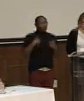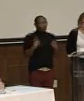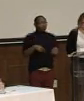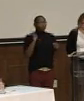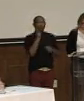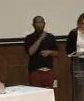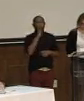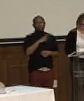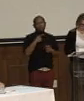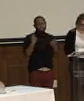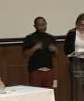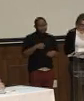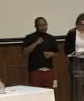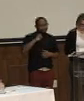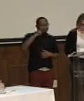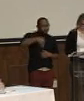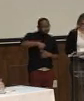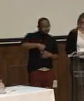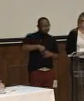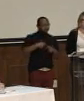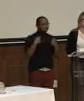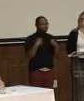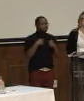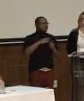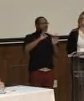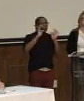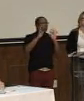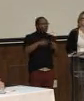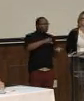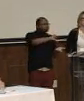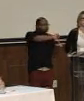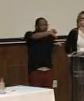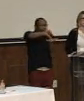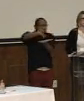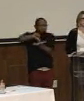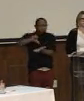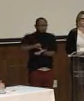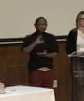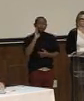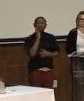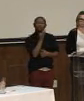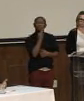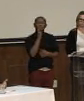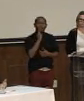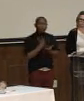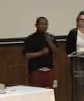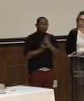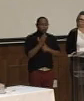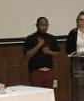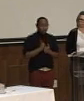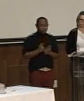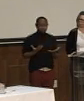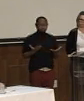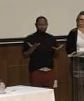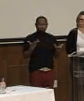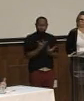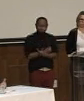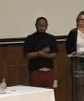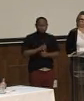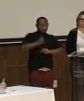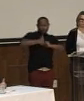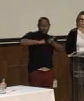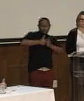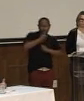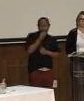precisamos colocar refeitórios em todos os campi, com comida de qualidade e subsidiada. Nós